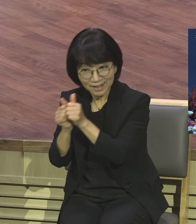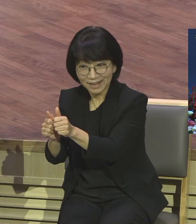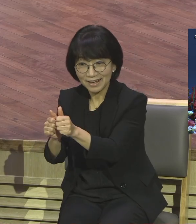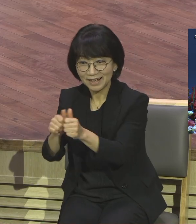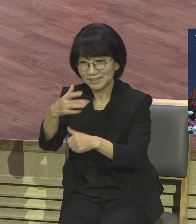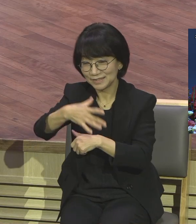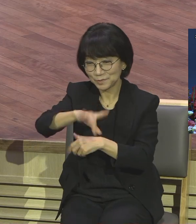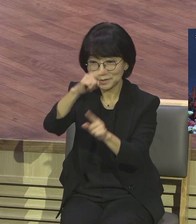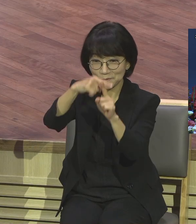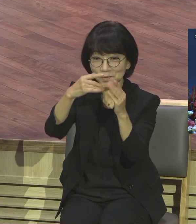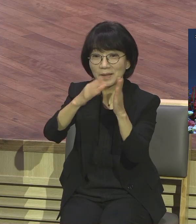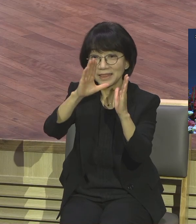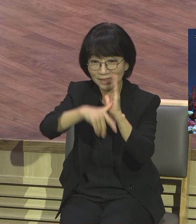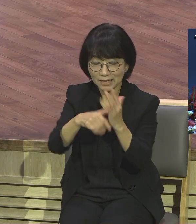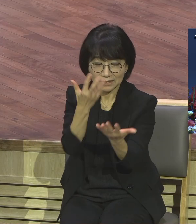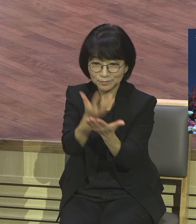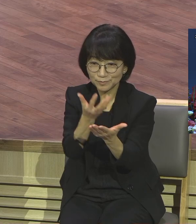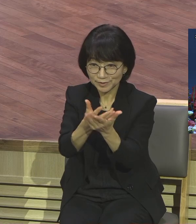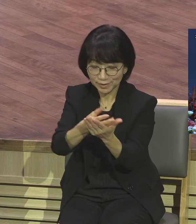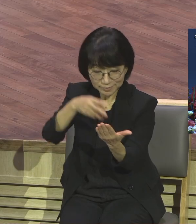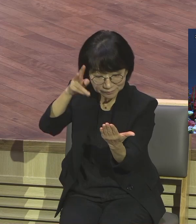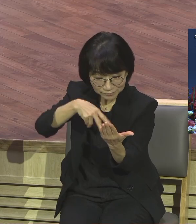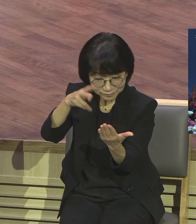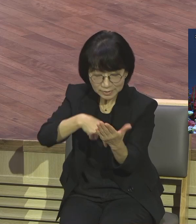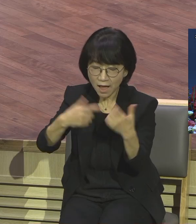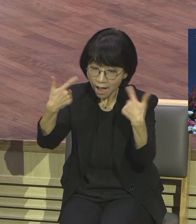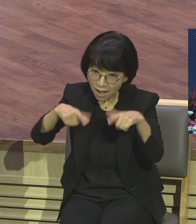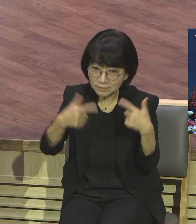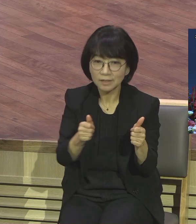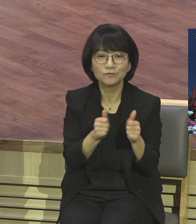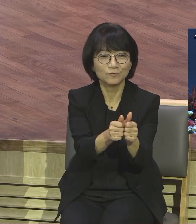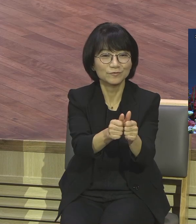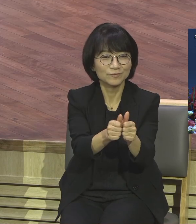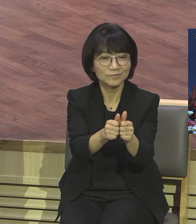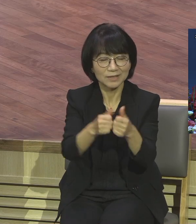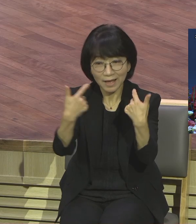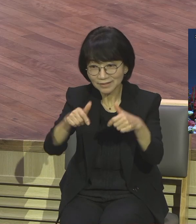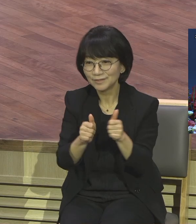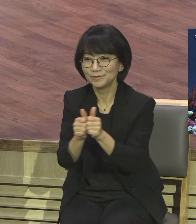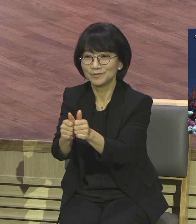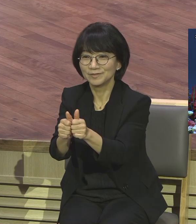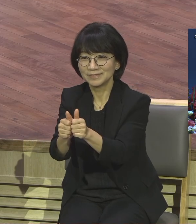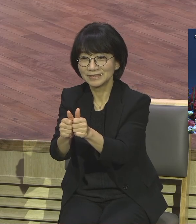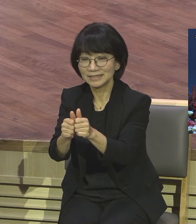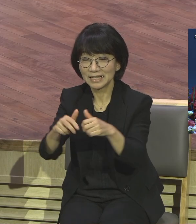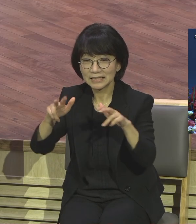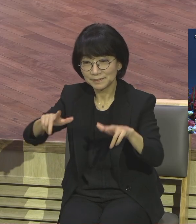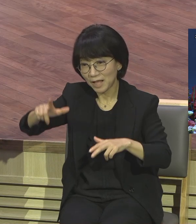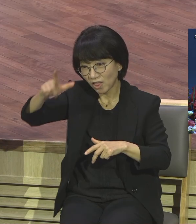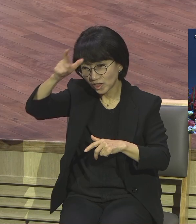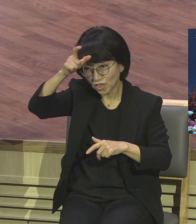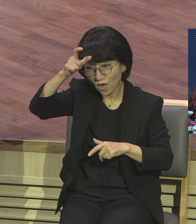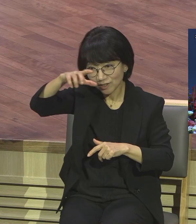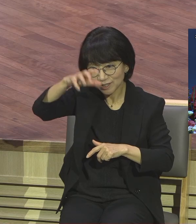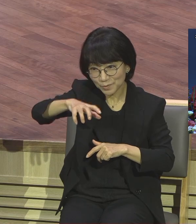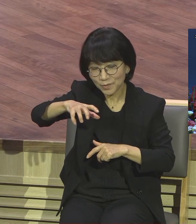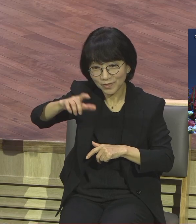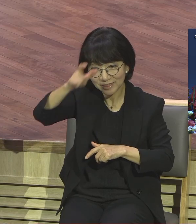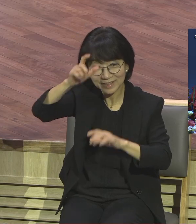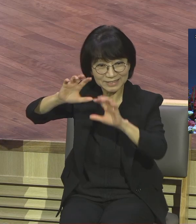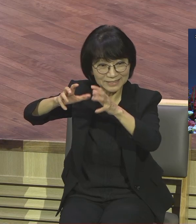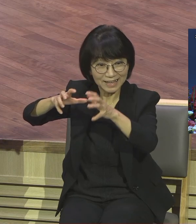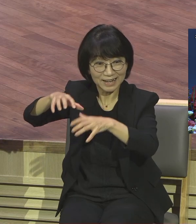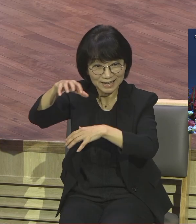보면 둘이 함께 사역한 기록이 남아있어요. 지금의 터키 지역인 라우디게아와 골로새 근처에 있는